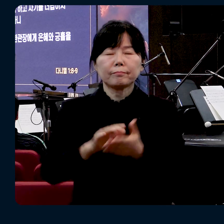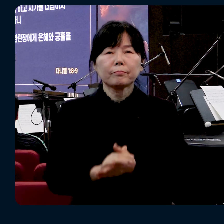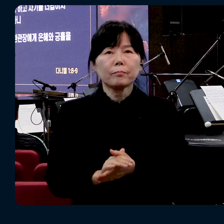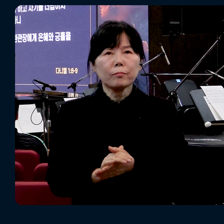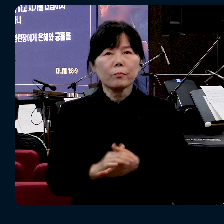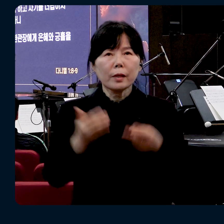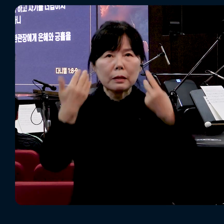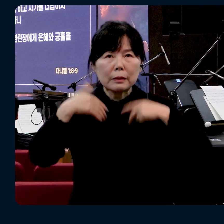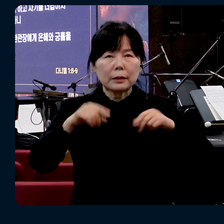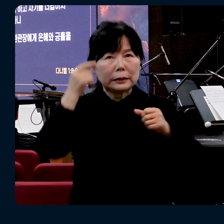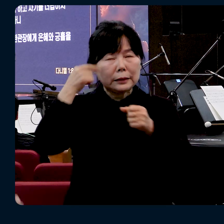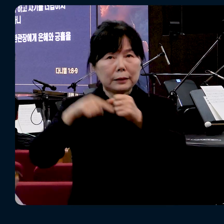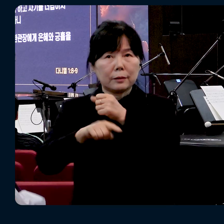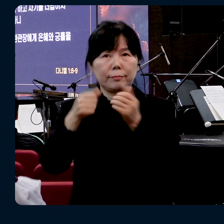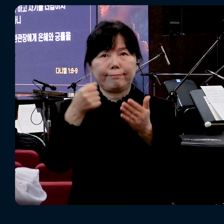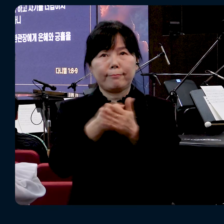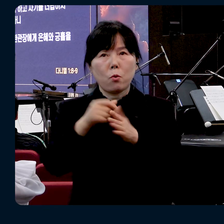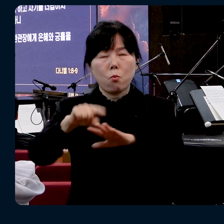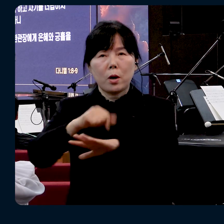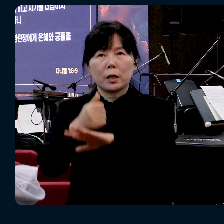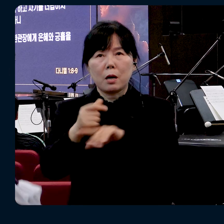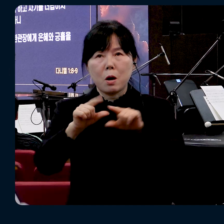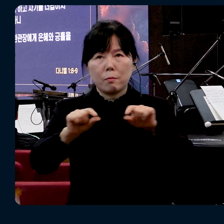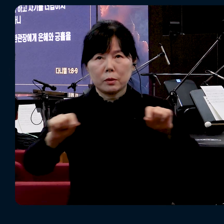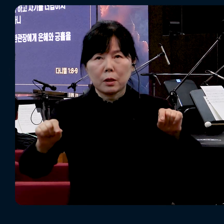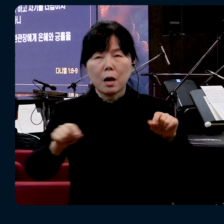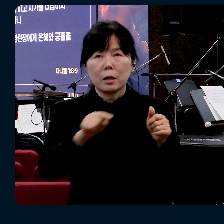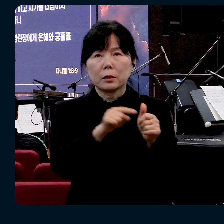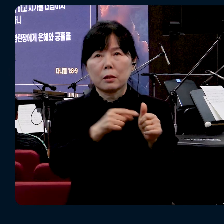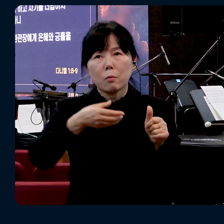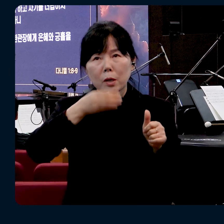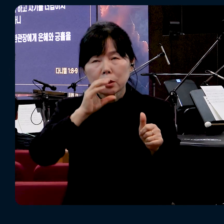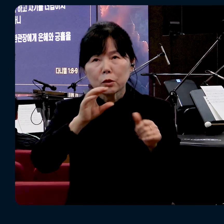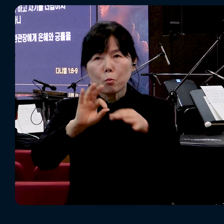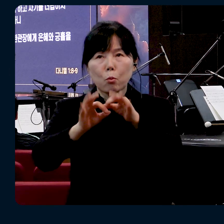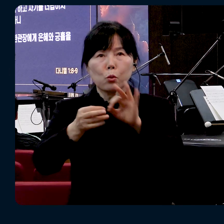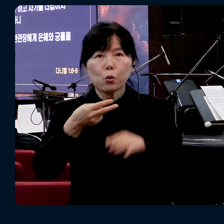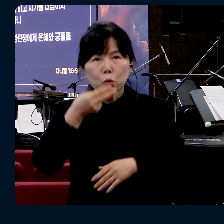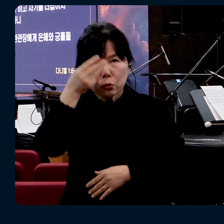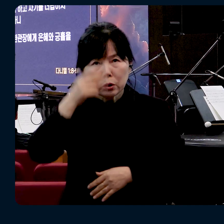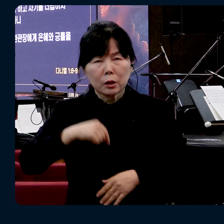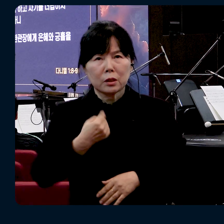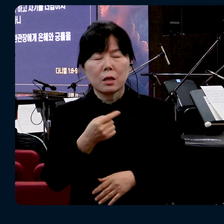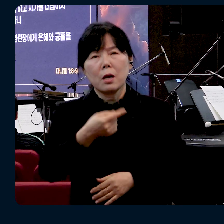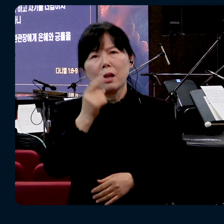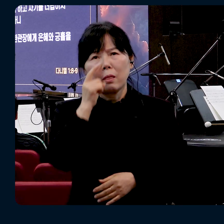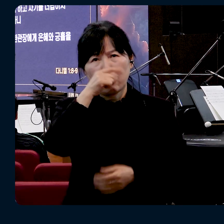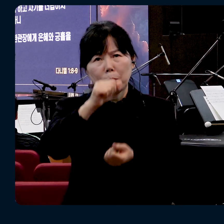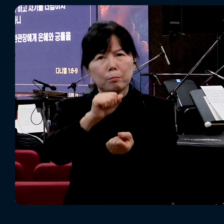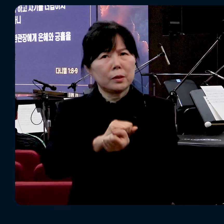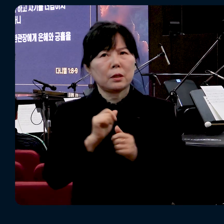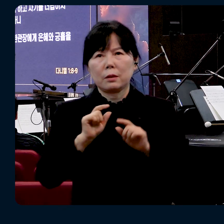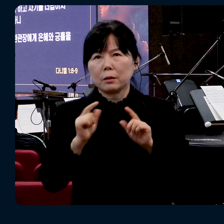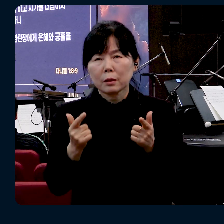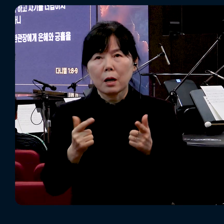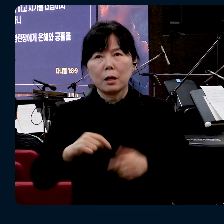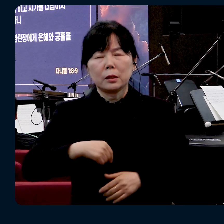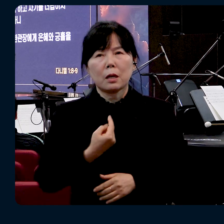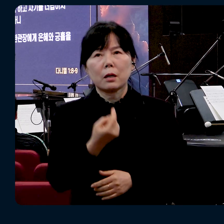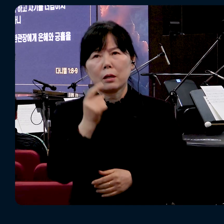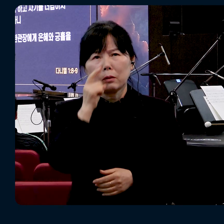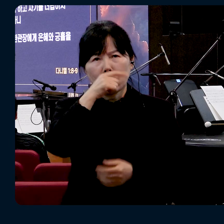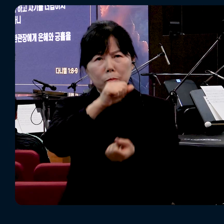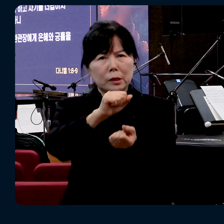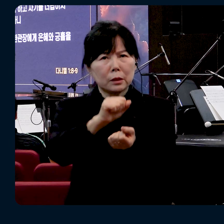읽습니다. 다니엘은 뜻을 정하여 왕의 음식과 그가 마시는 포도주로 자기를 더럽히지 아니하리라 하고